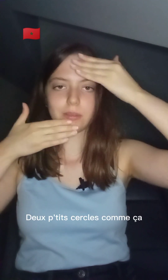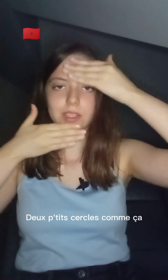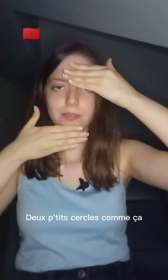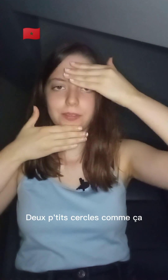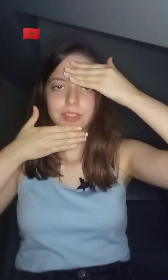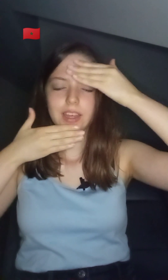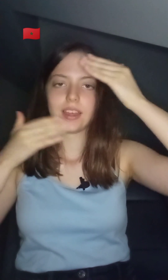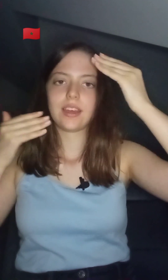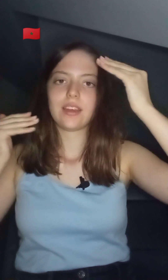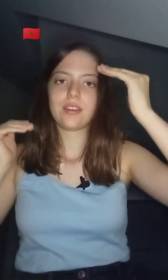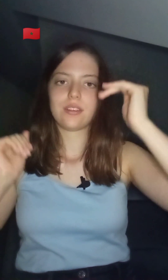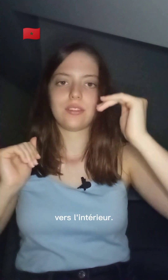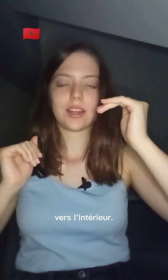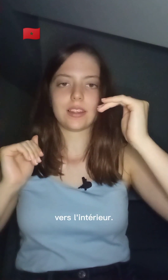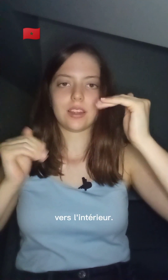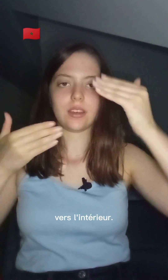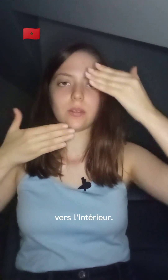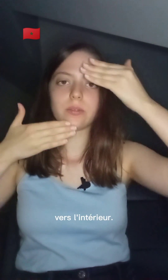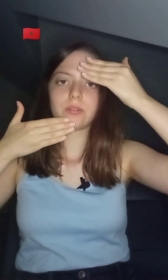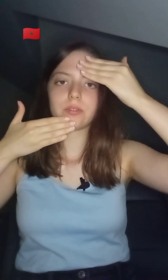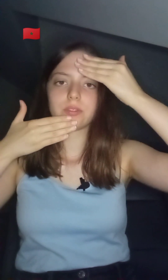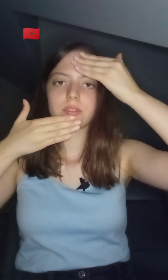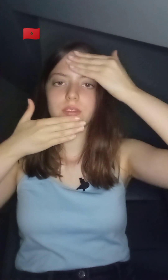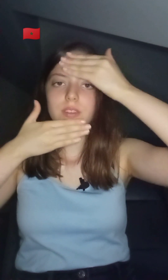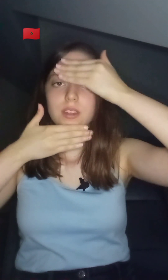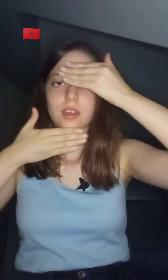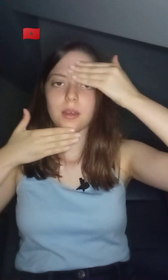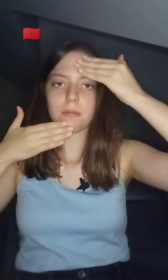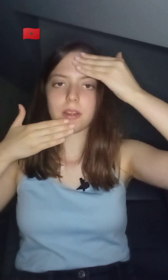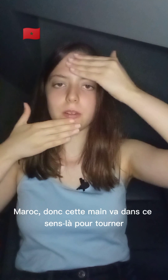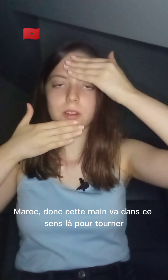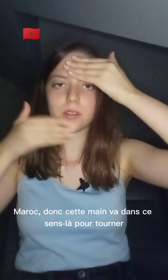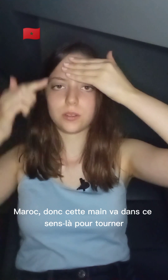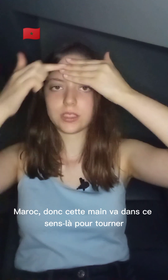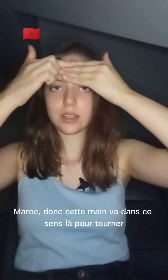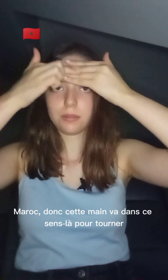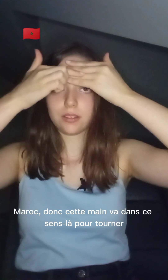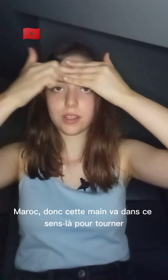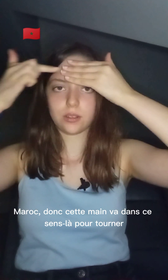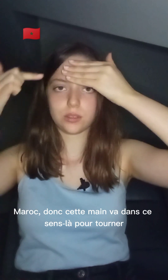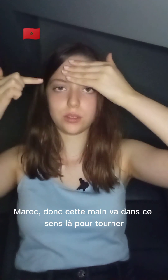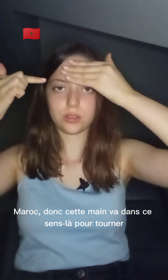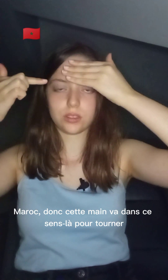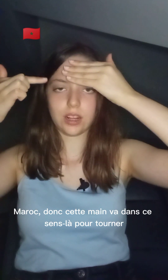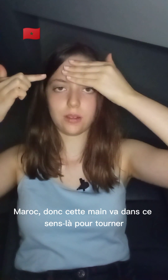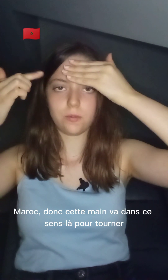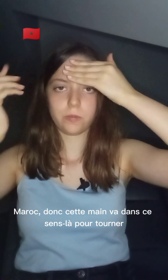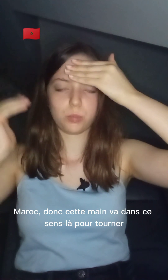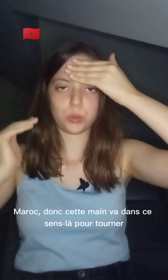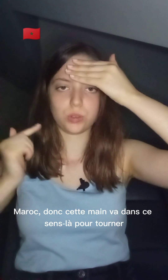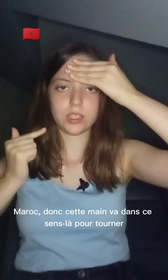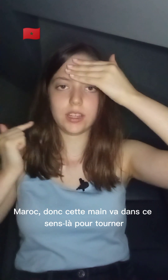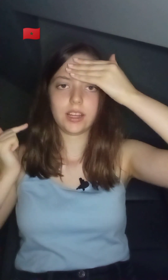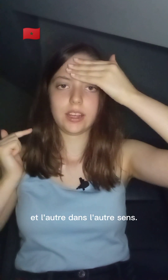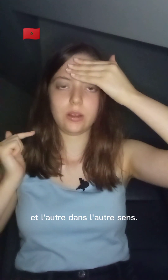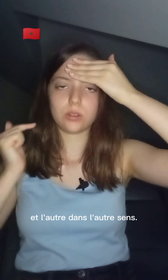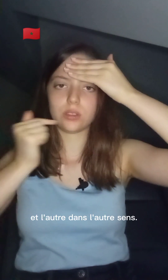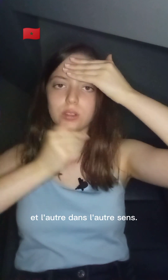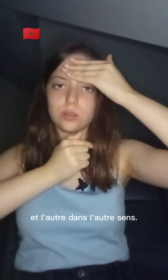ça, vers l'intérieur. Maroc. Donc cette main va dans ce sens-là pour tourner et l'autre dans l'autre